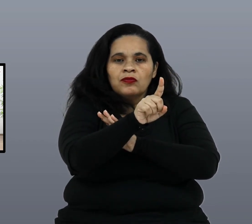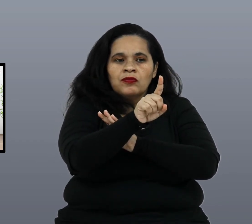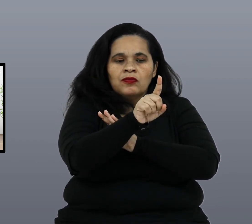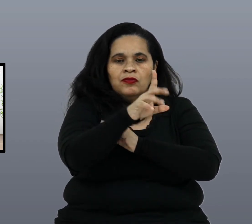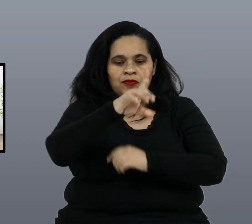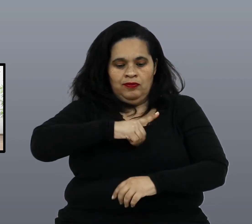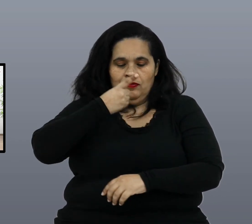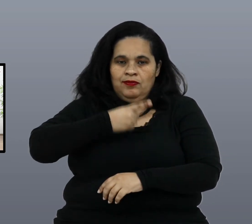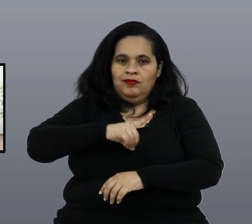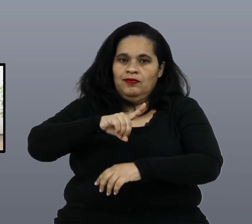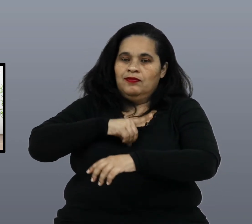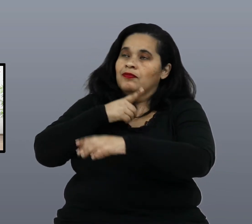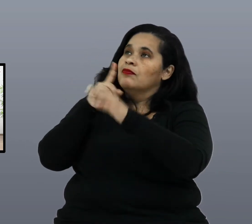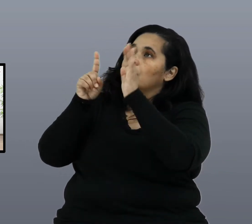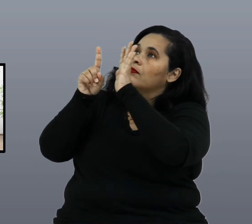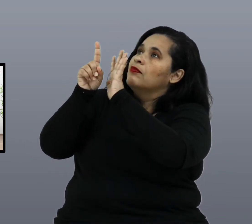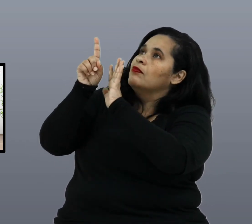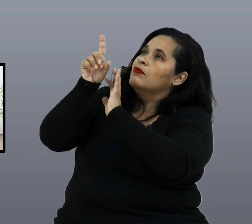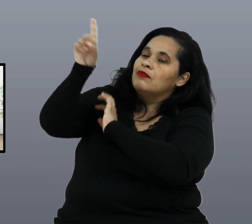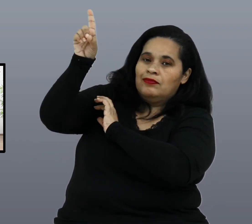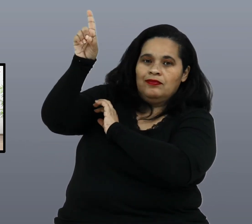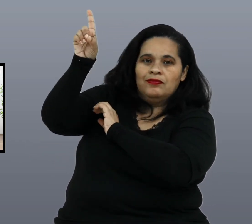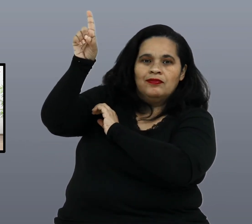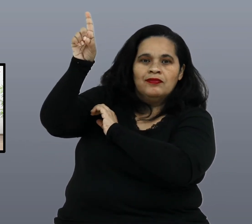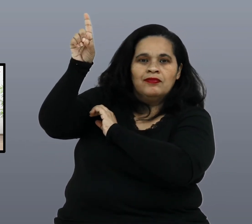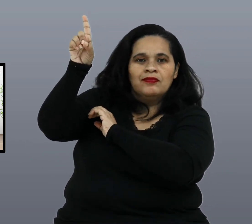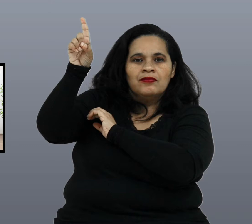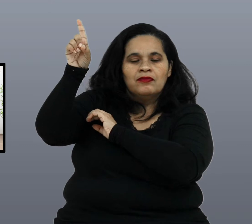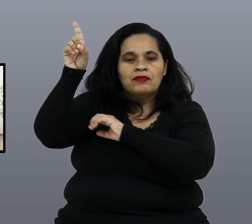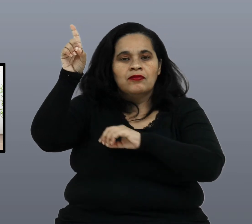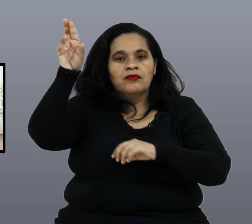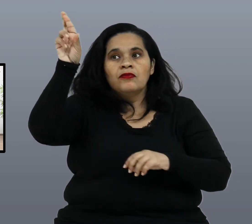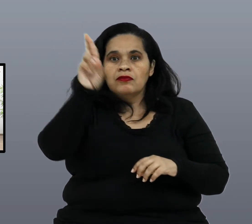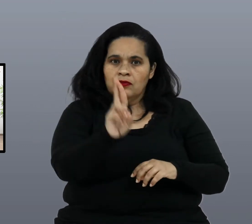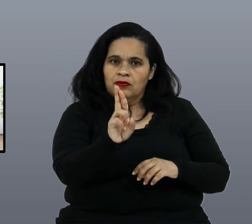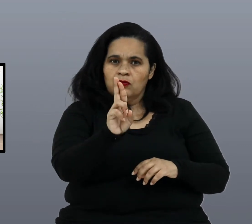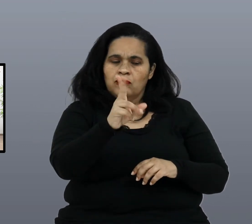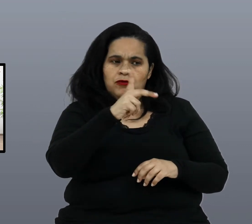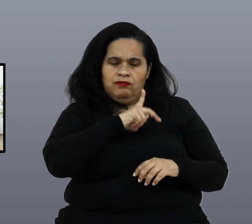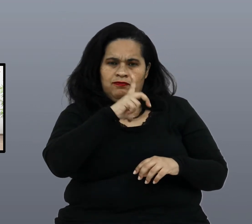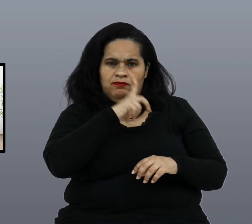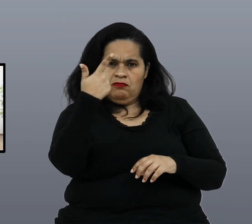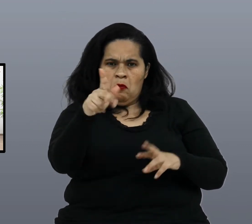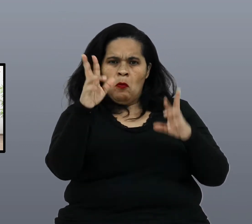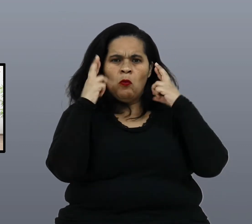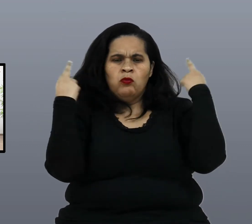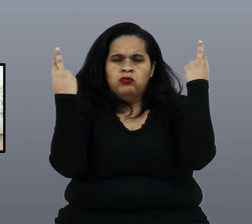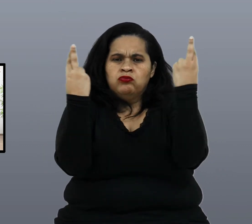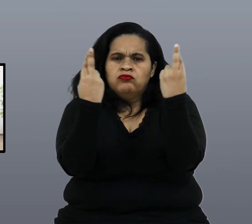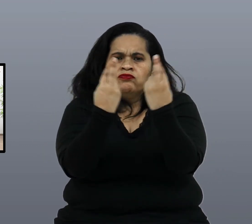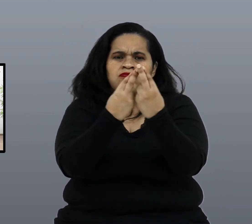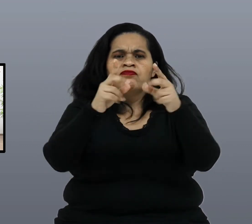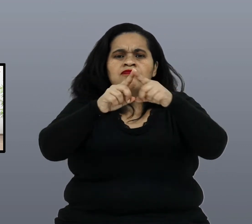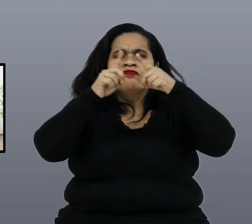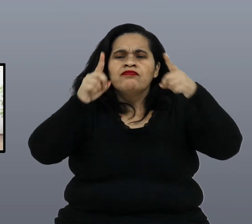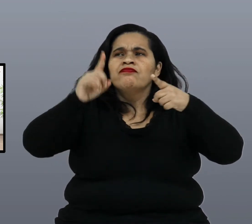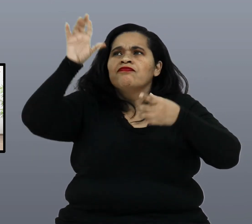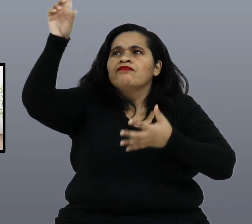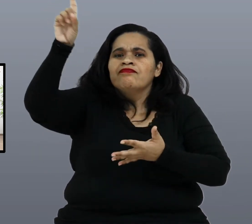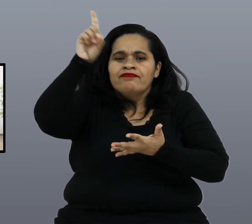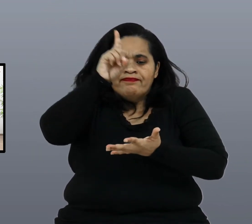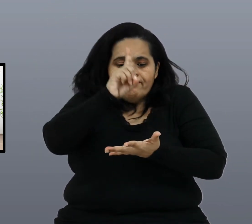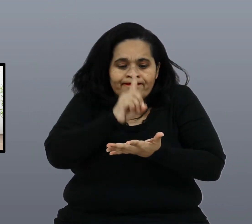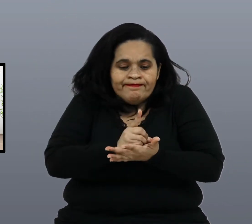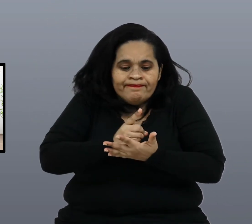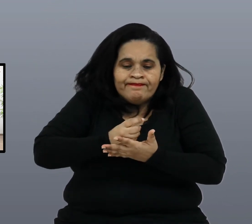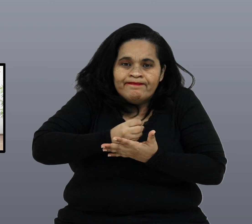Deus está dizendo, olha, vai suceder alguns reinos sobre vocês, mas eu estou no comando, eu continuo